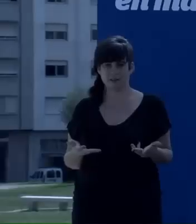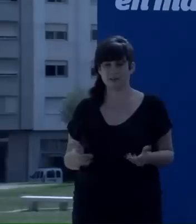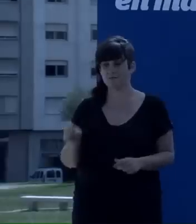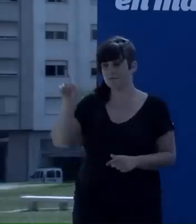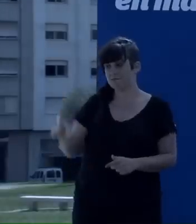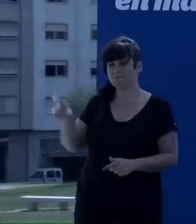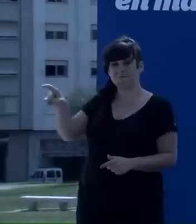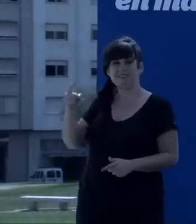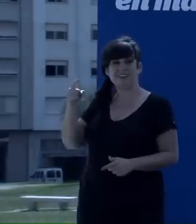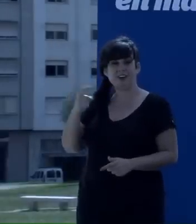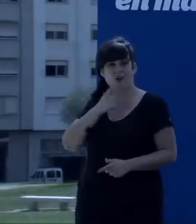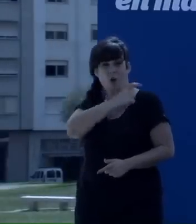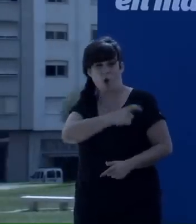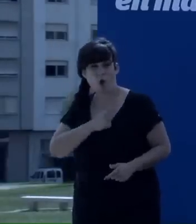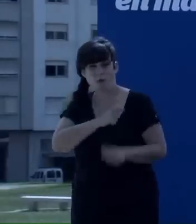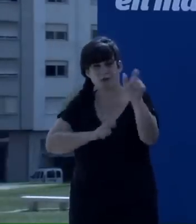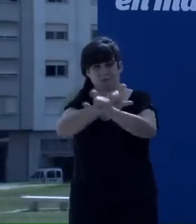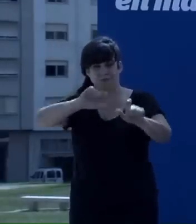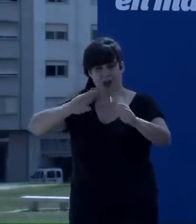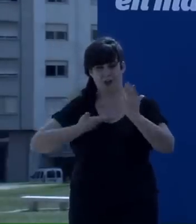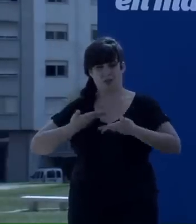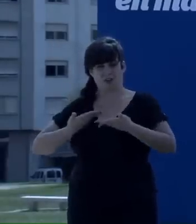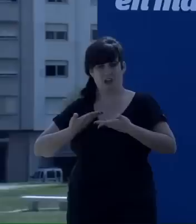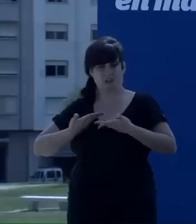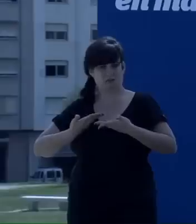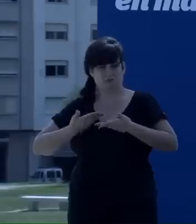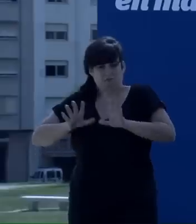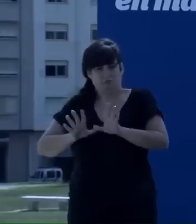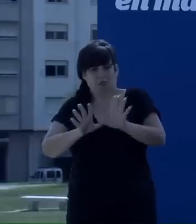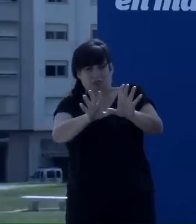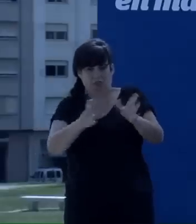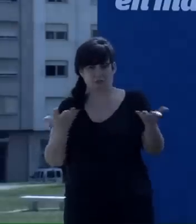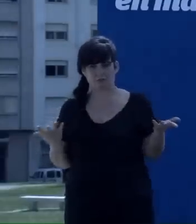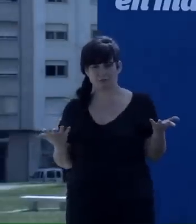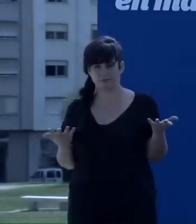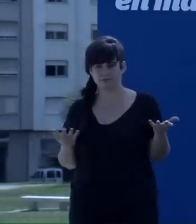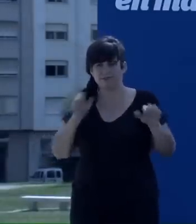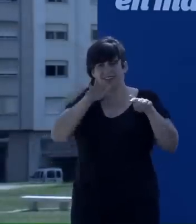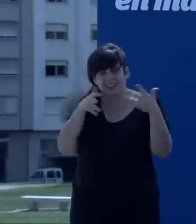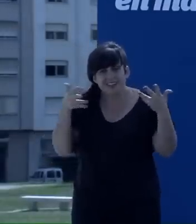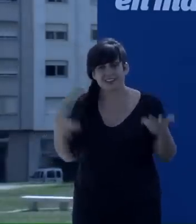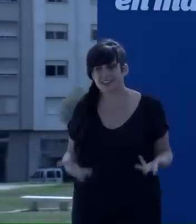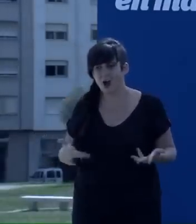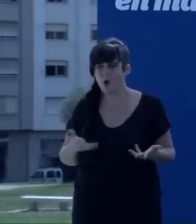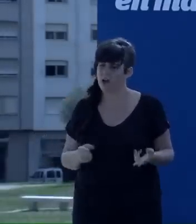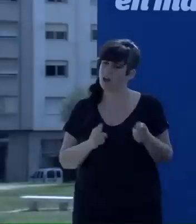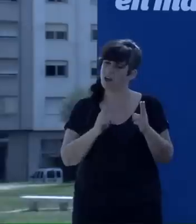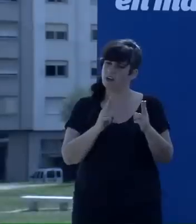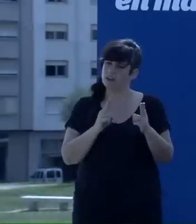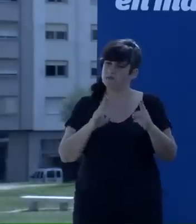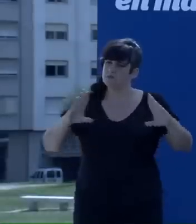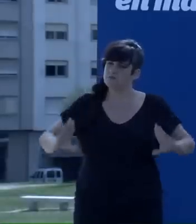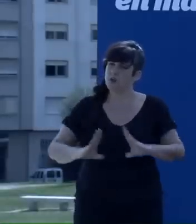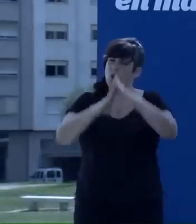deixou plantada a comisión de afectados e agora fan funerais